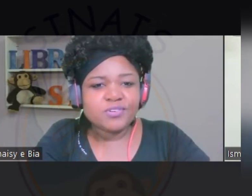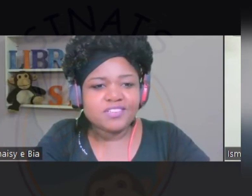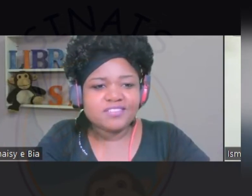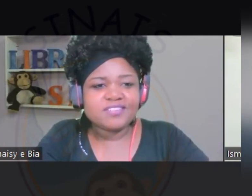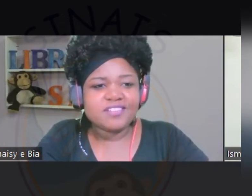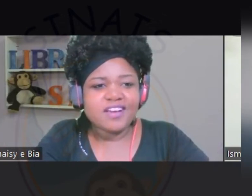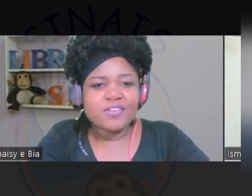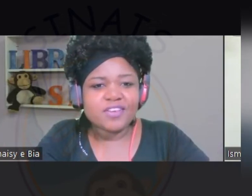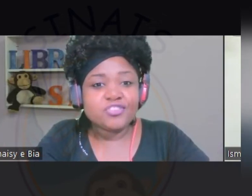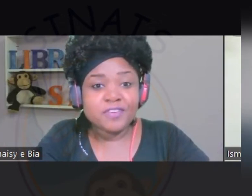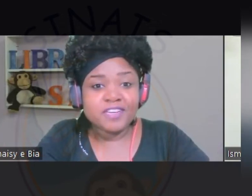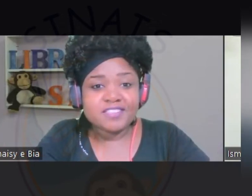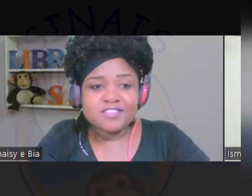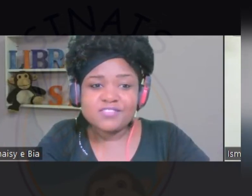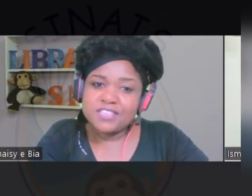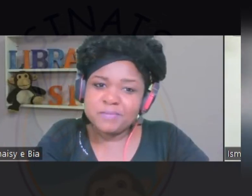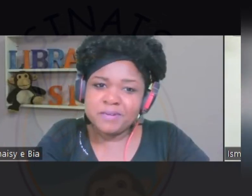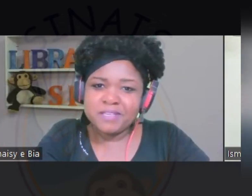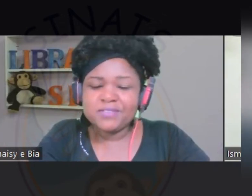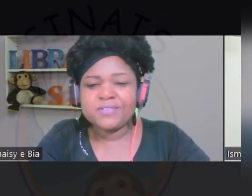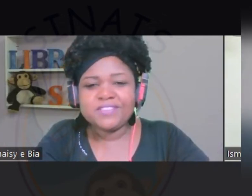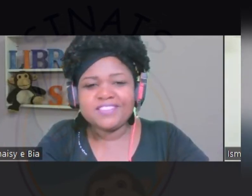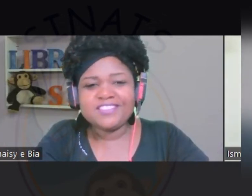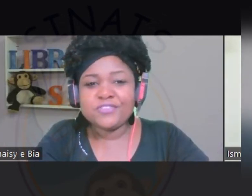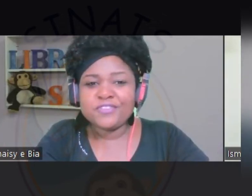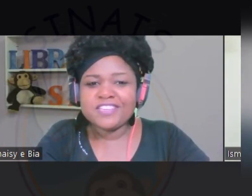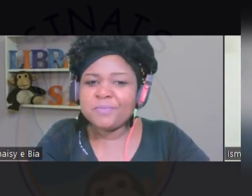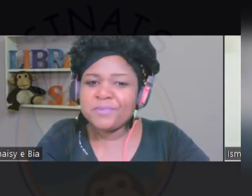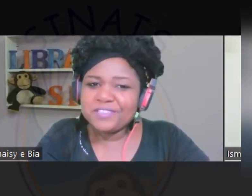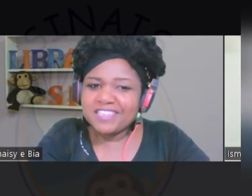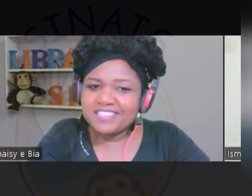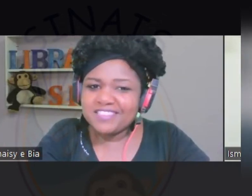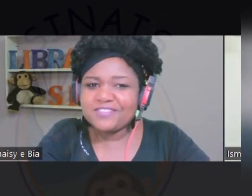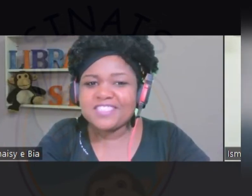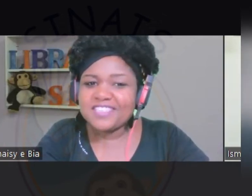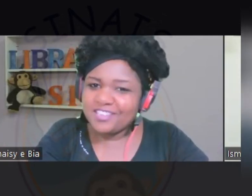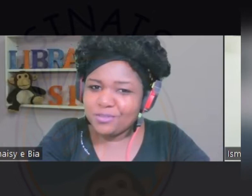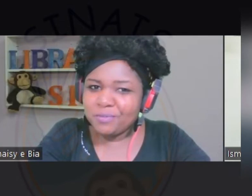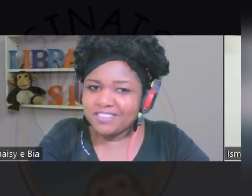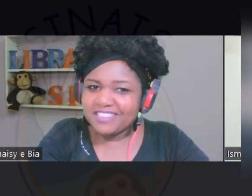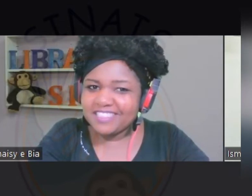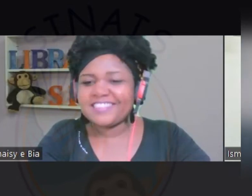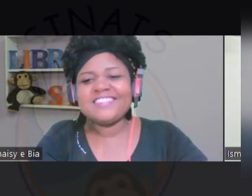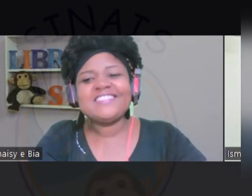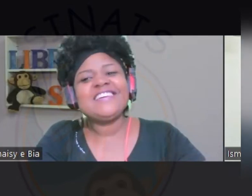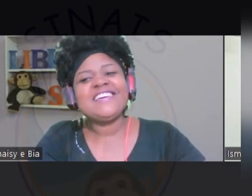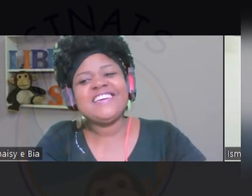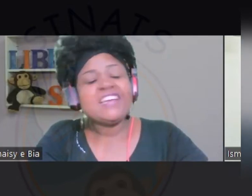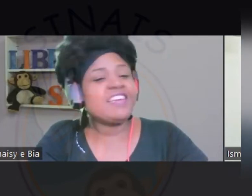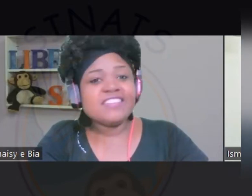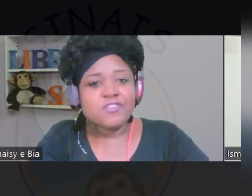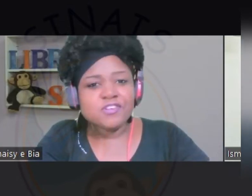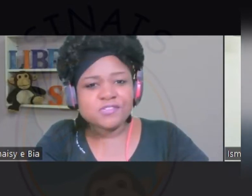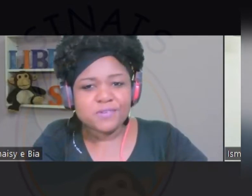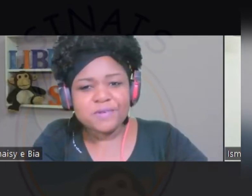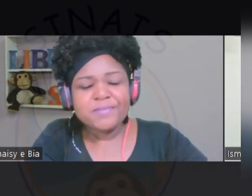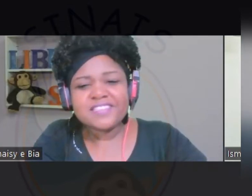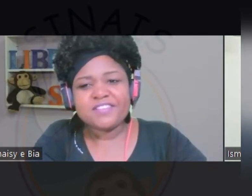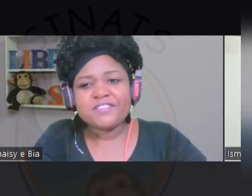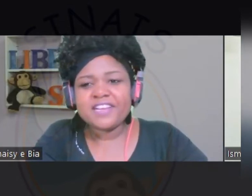experimentou, alguém te ofereceu, você experimentou, te ofereceu por educação, você aceitou por educação e não gostou. Como é que você vai falar